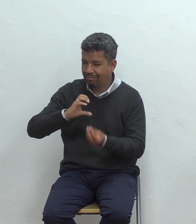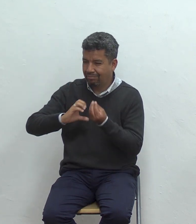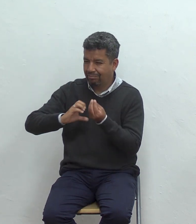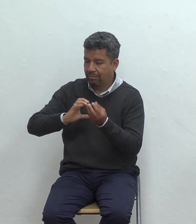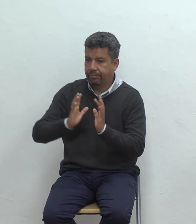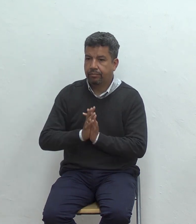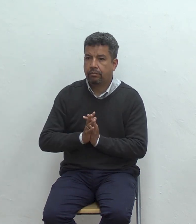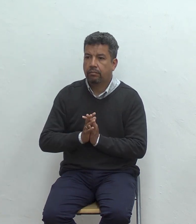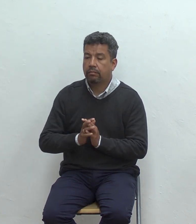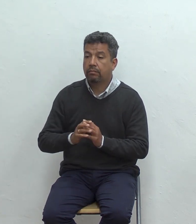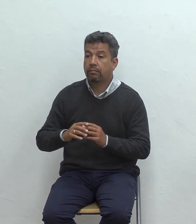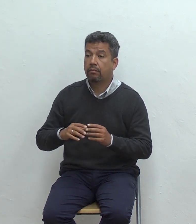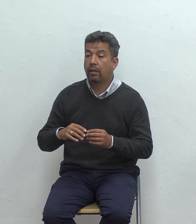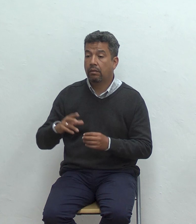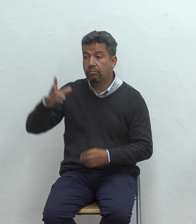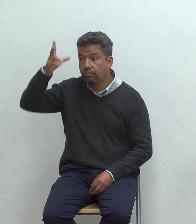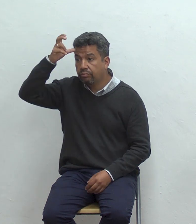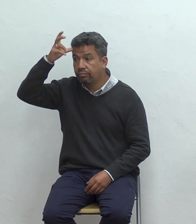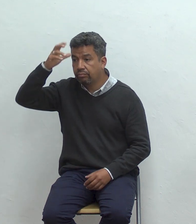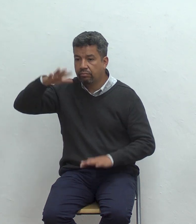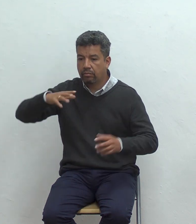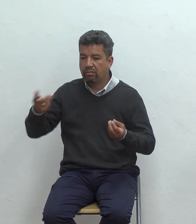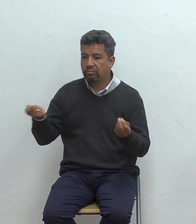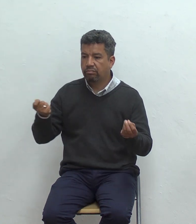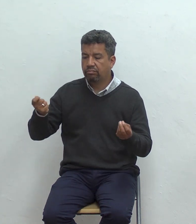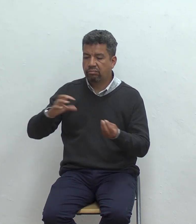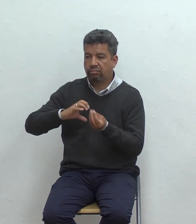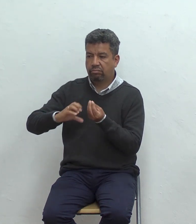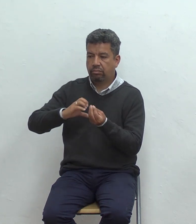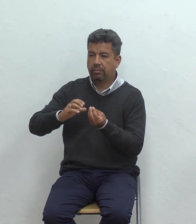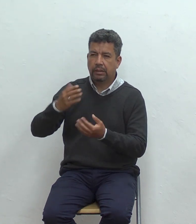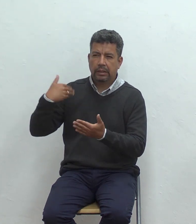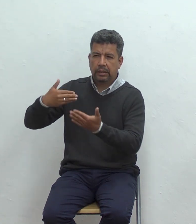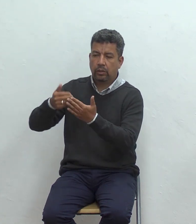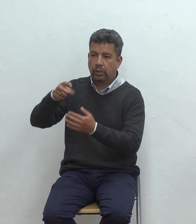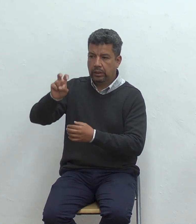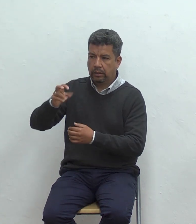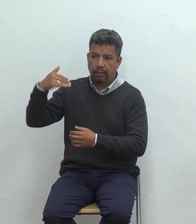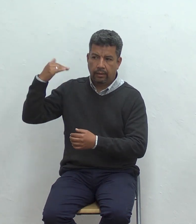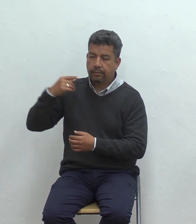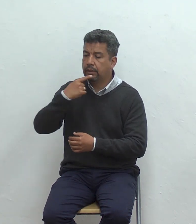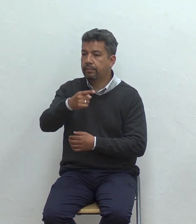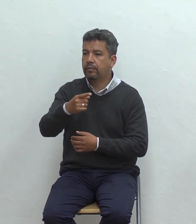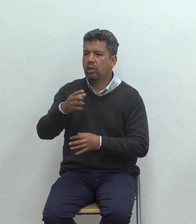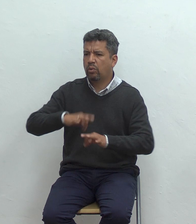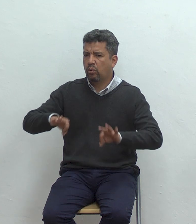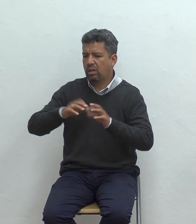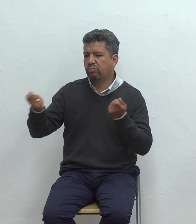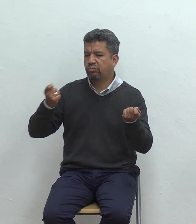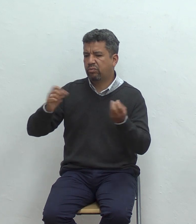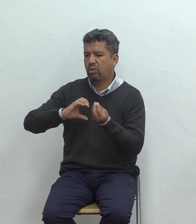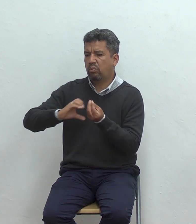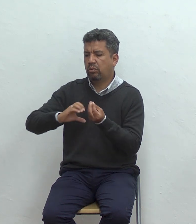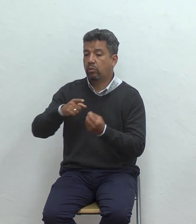Es el príncipe de este mundo el que gobierna los medios. Desde el siglo XVII más o menos dijeron, oh, lo importante es tener el dominio de los medios,